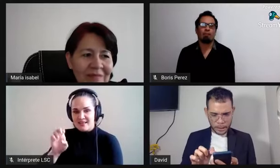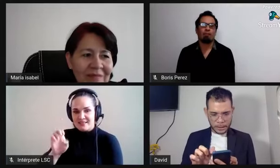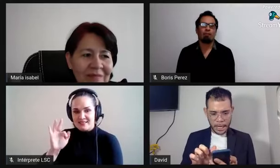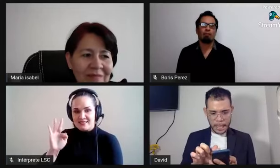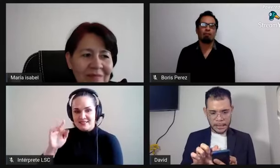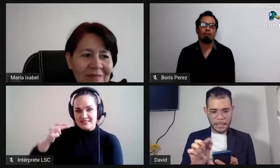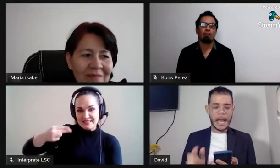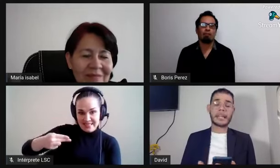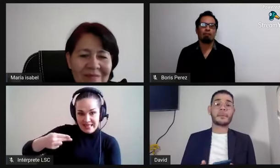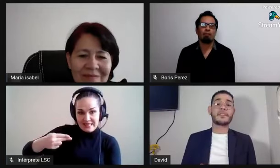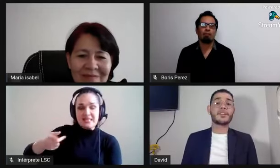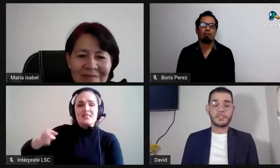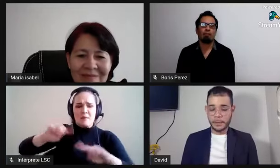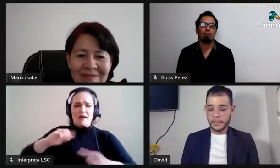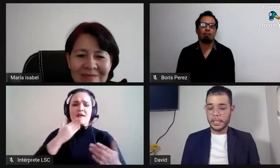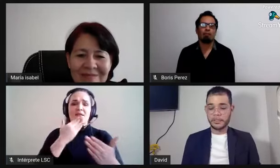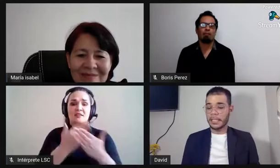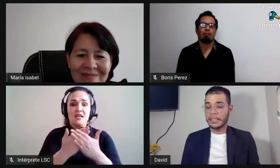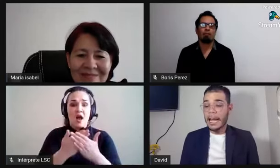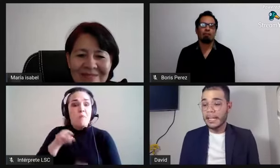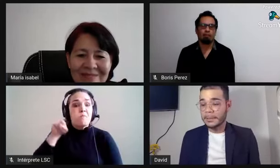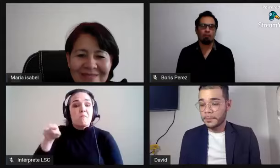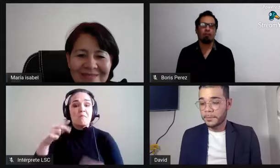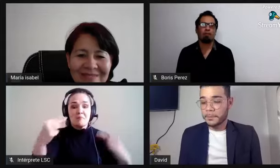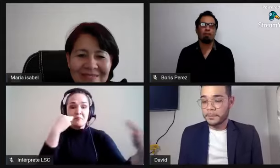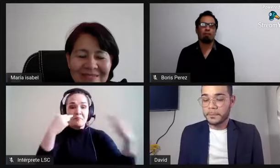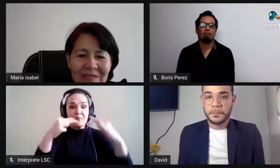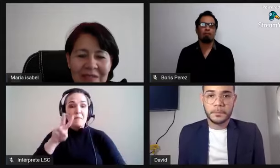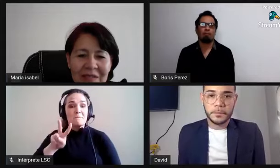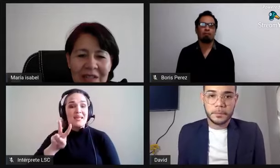que muchas gracias. Hay 28 personas conectadas.